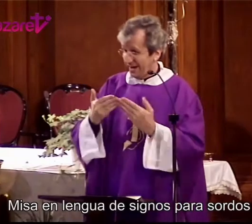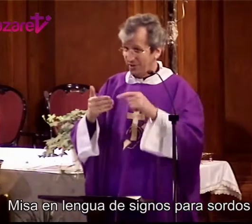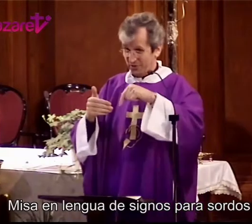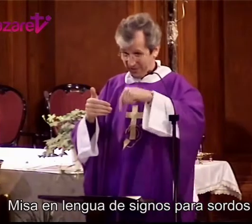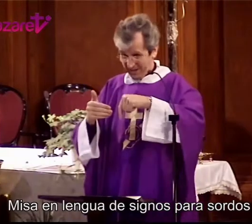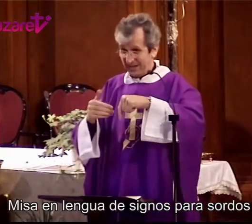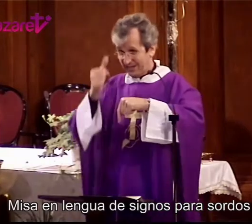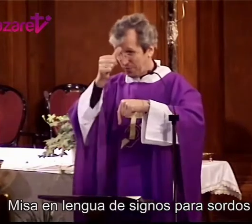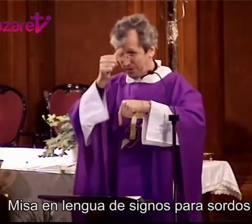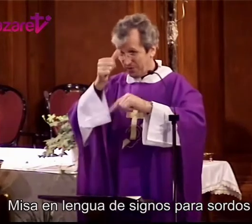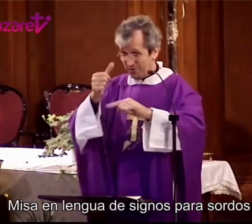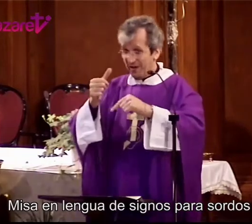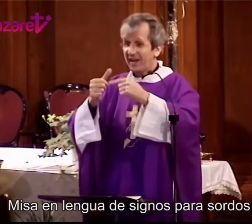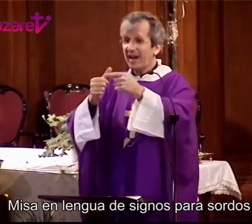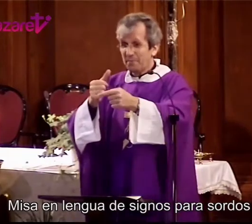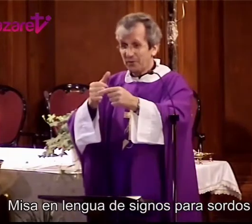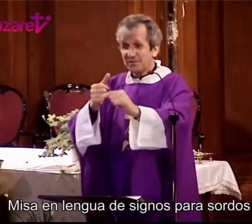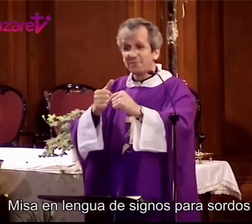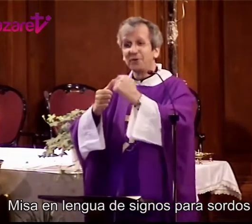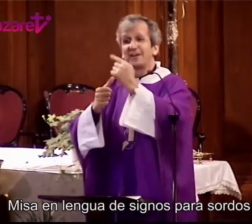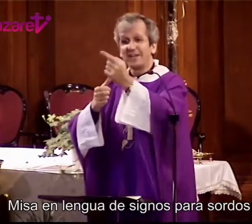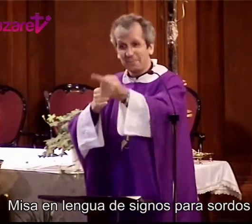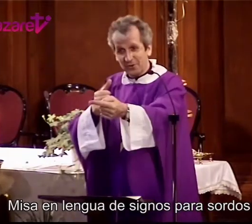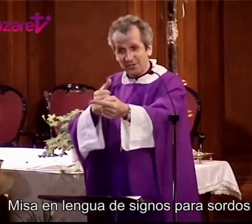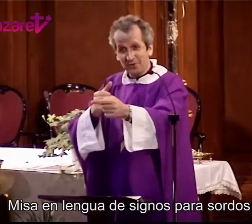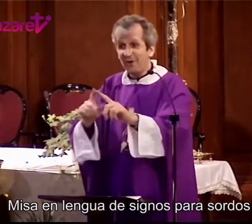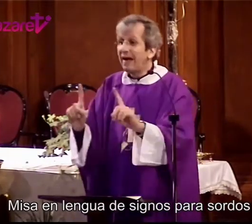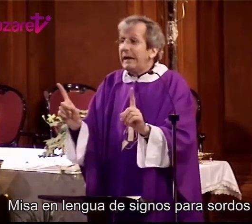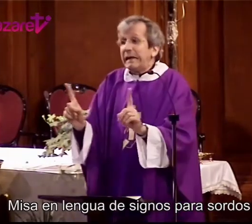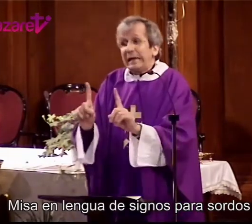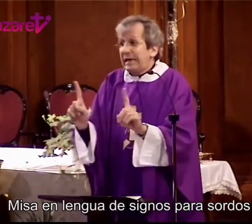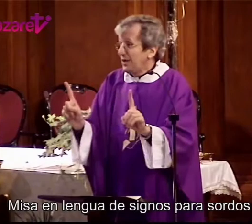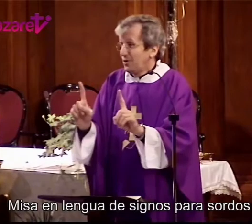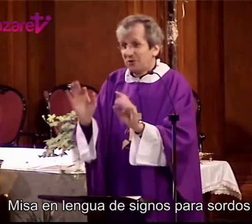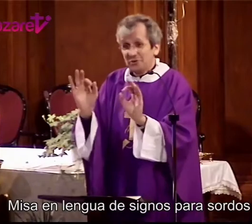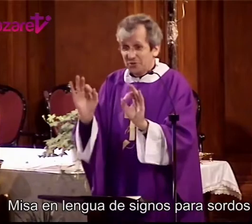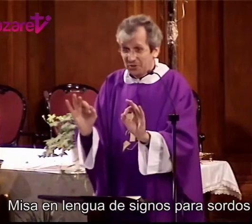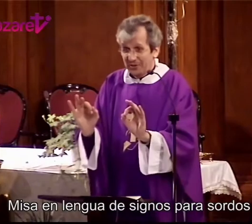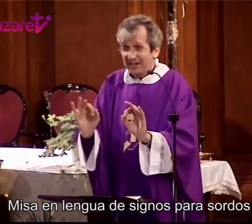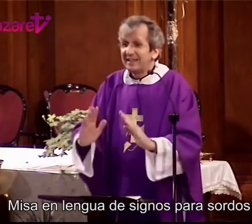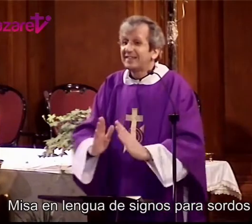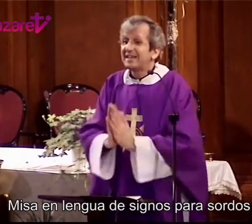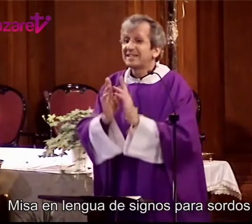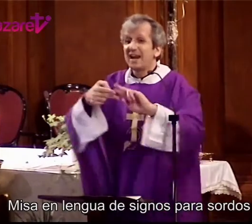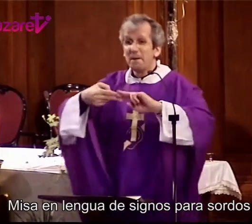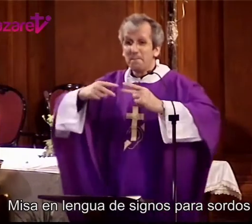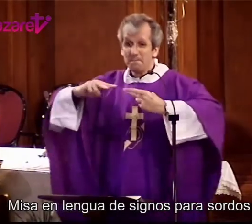3 evangelios este domingo, el próximo y el próximo, que no son de San